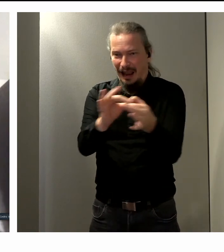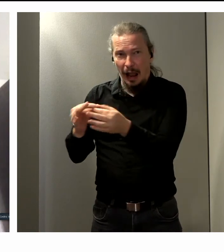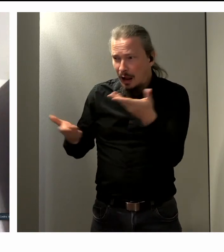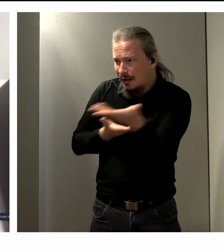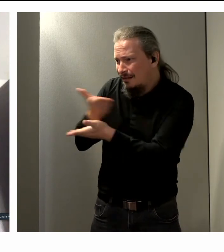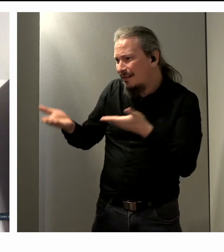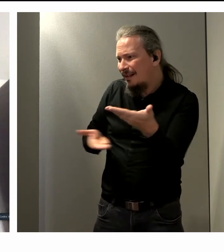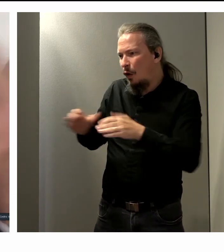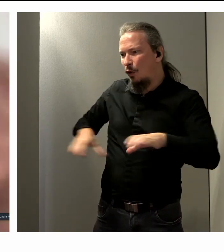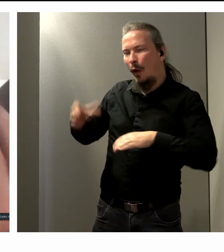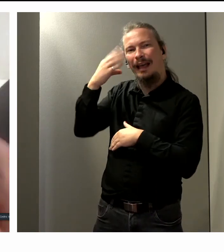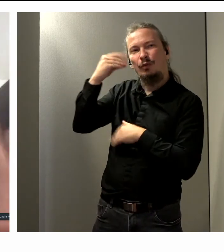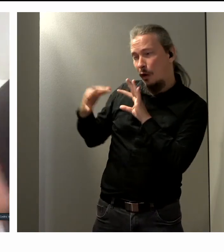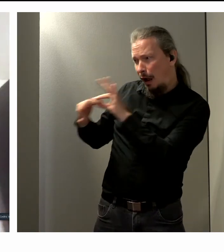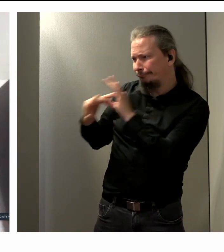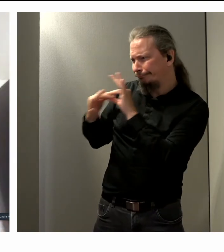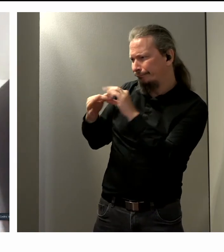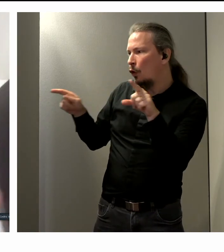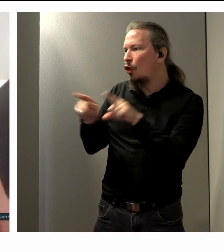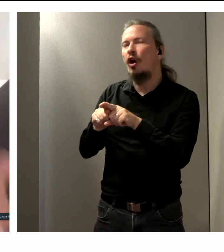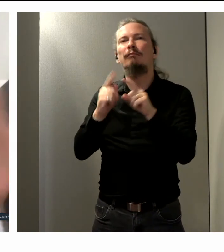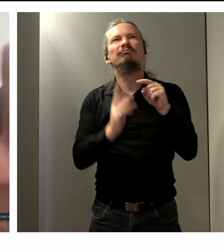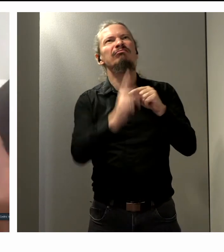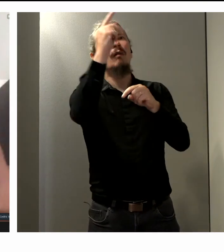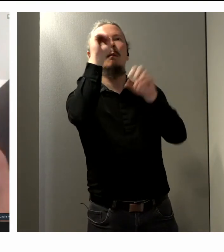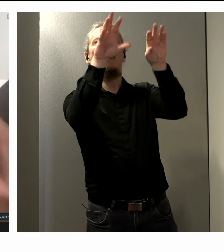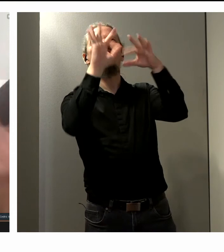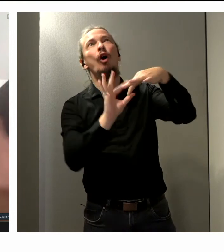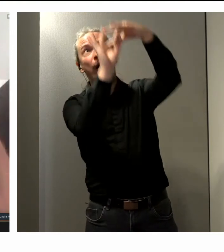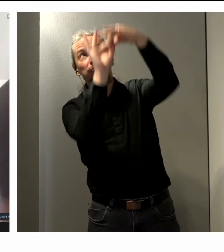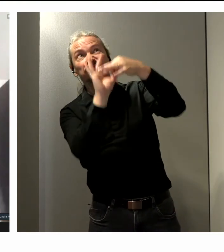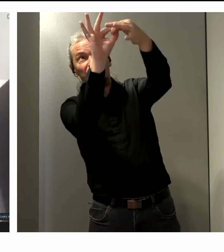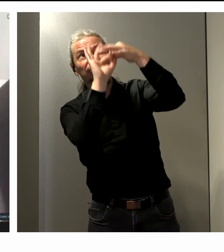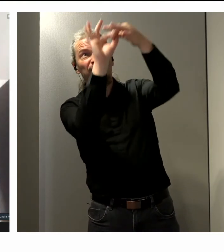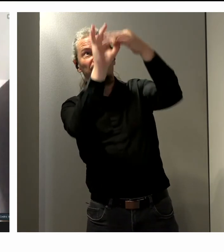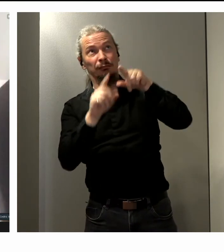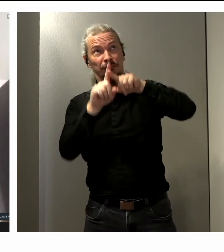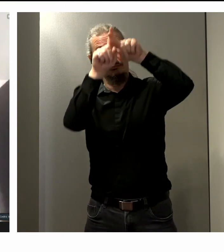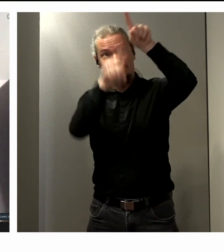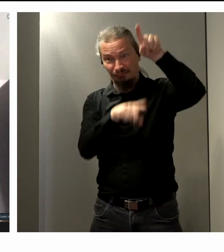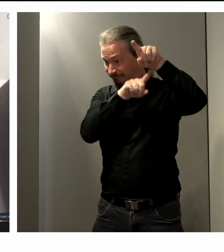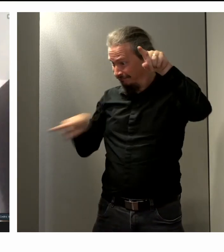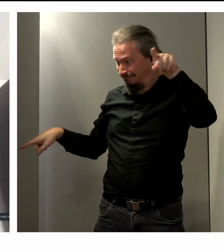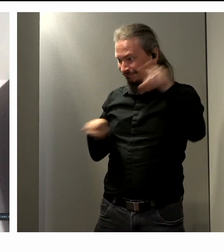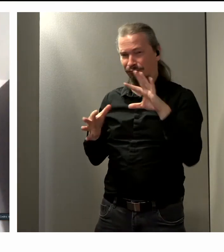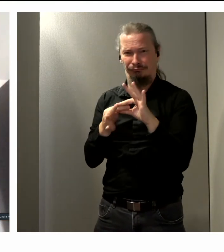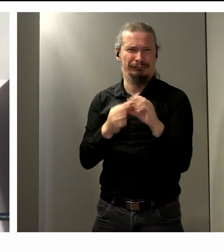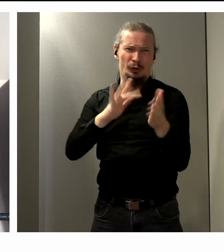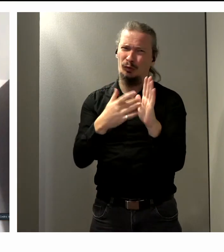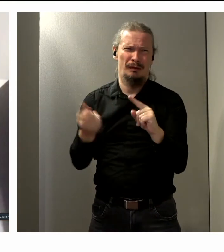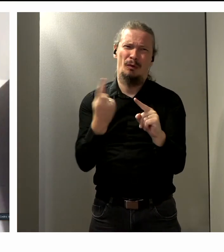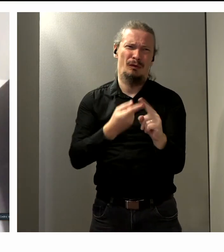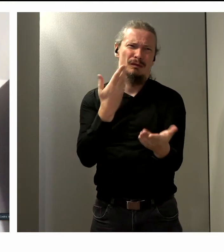horizontaux sont au moins aussi importants que les liens qu'on peut qualifier de verticaux entre le cours, l'institution, le professeur et